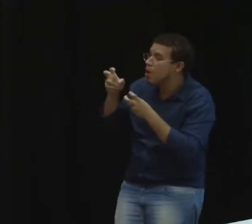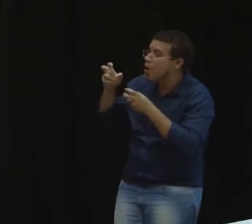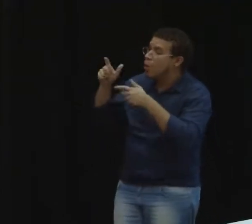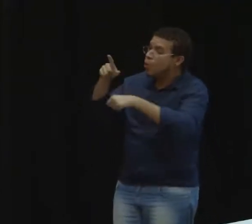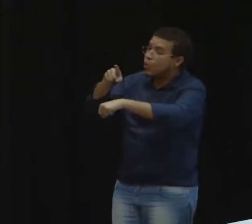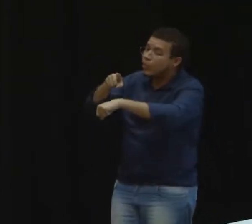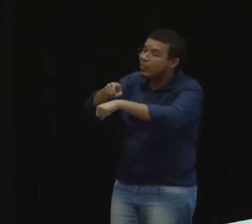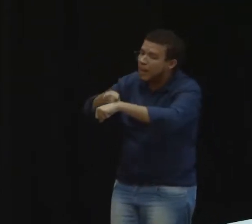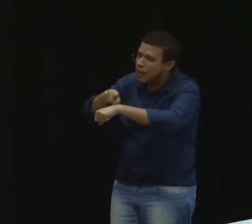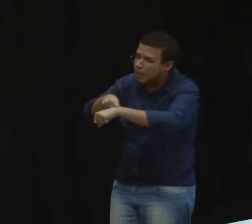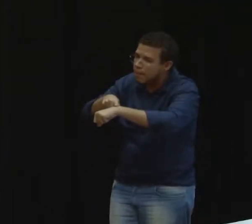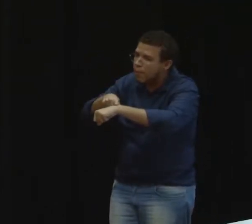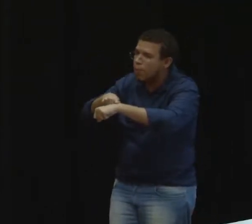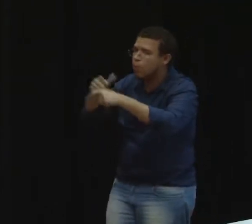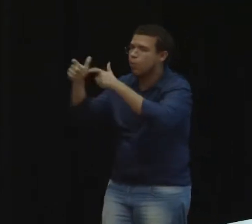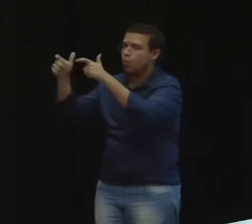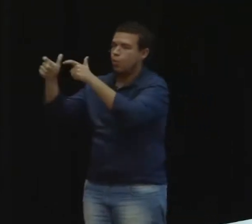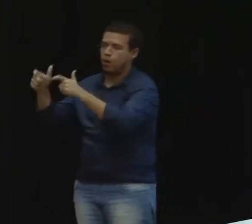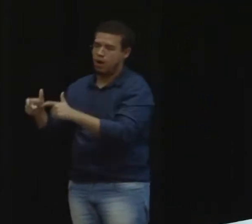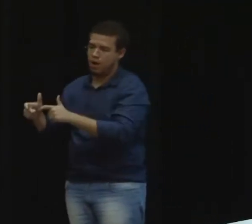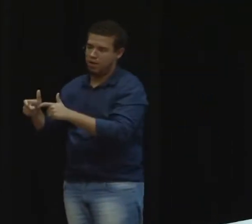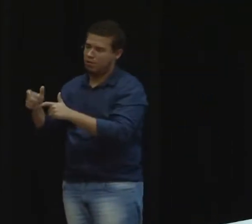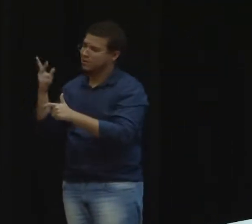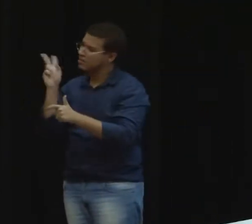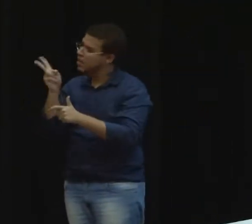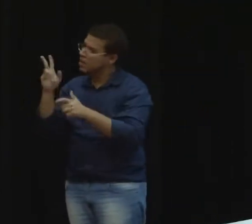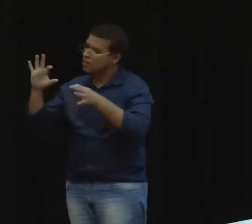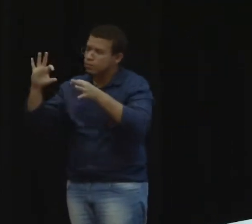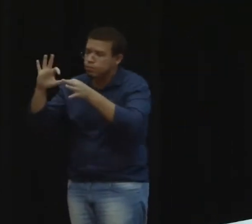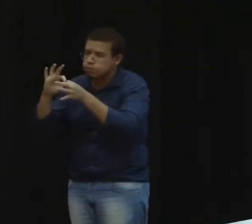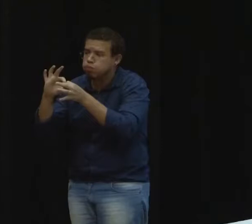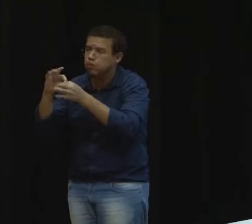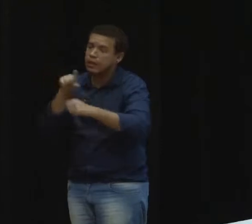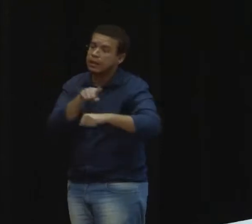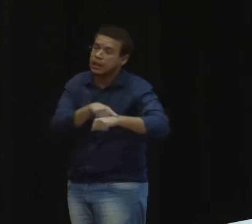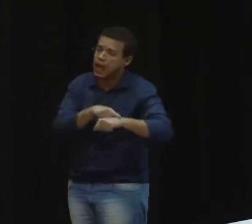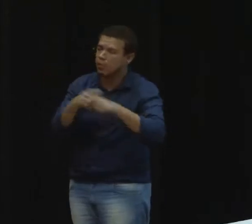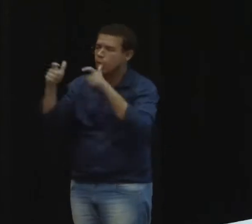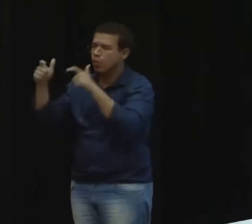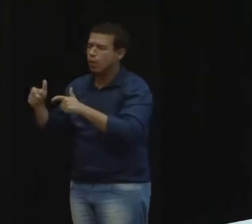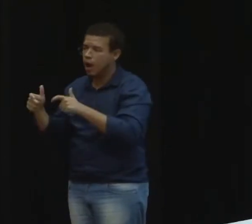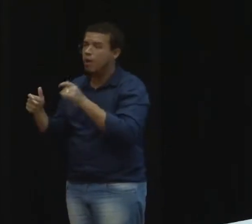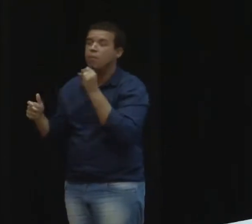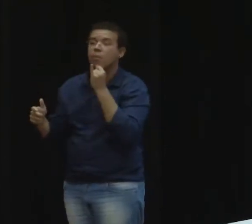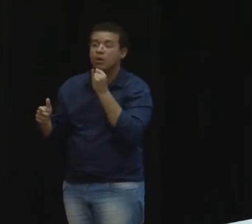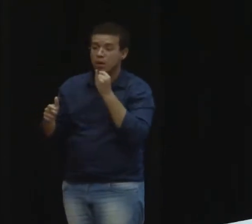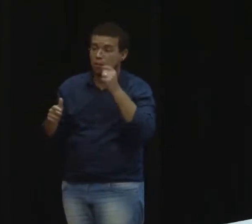importante. Perceber o tempo e o lugar. Isso tem que estar unido, o tempo e o